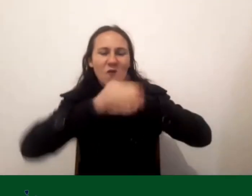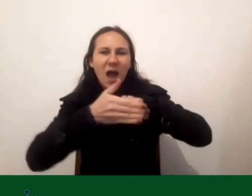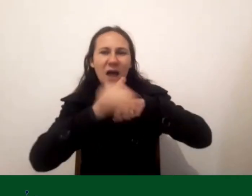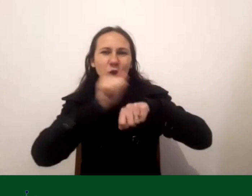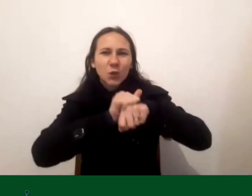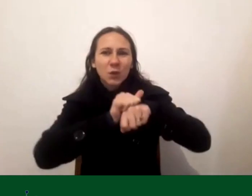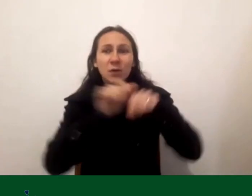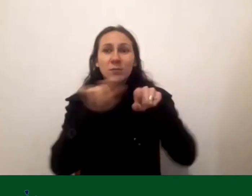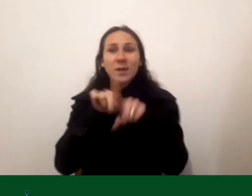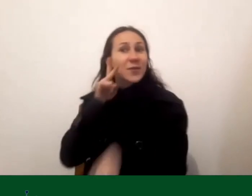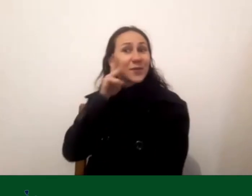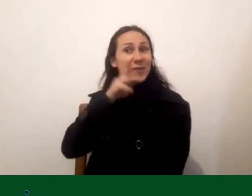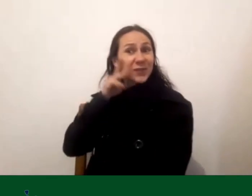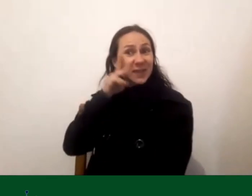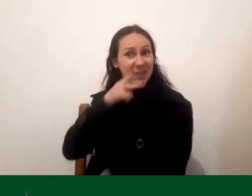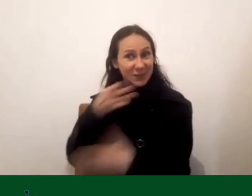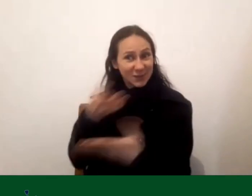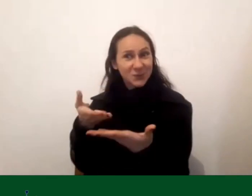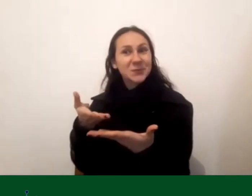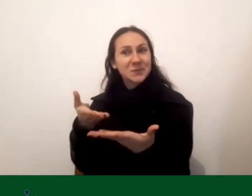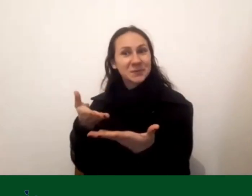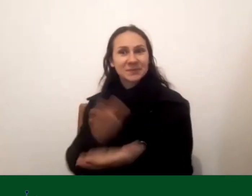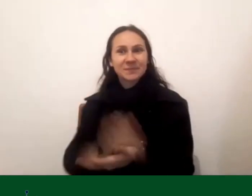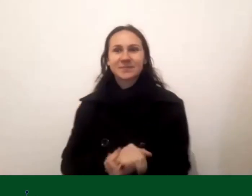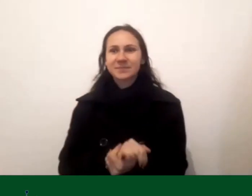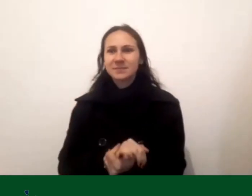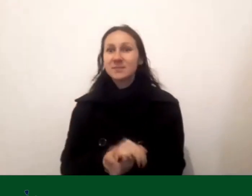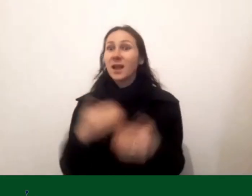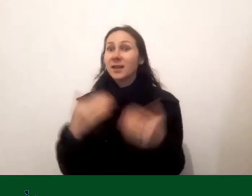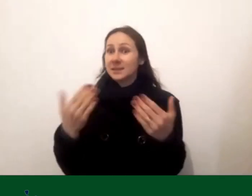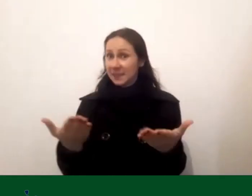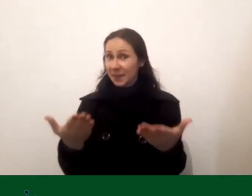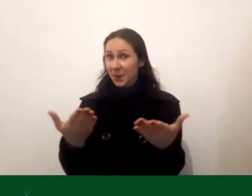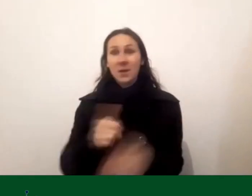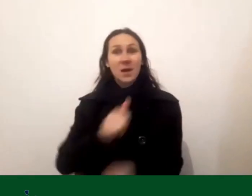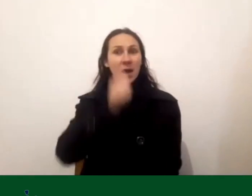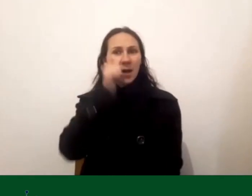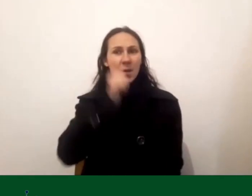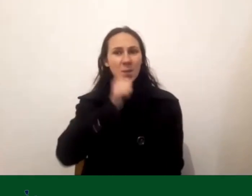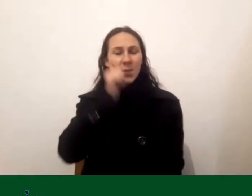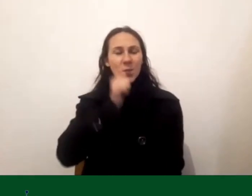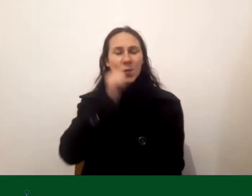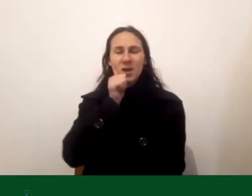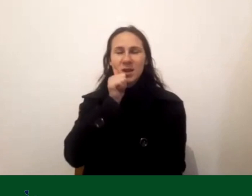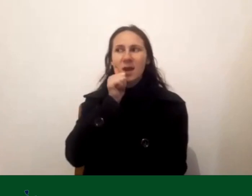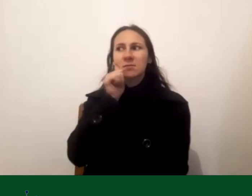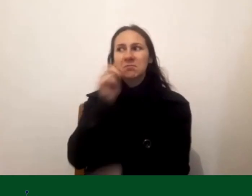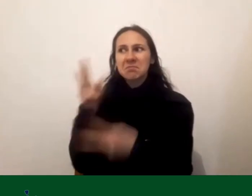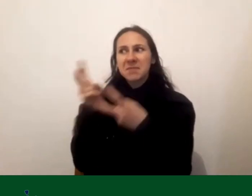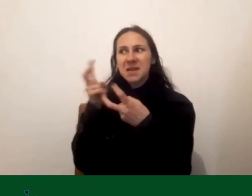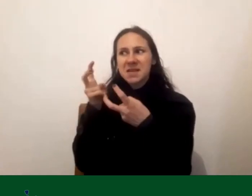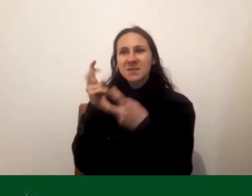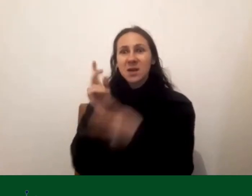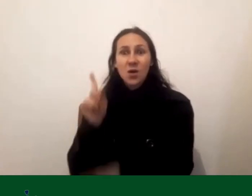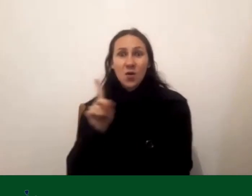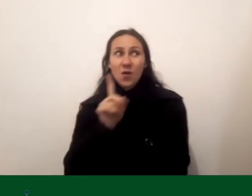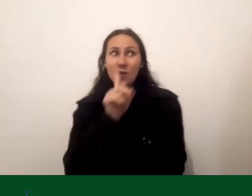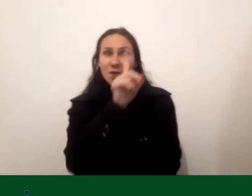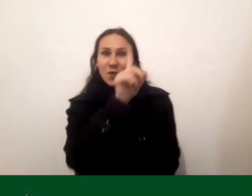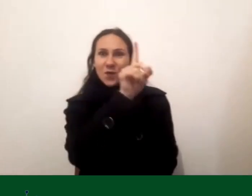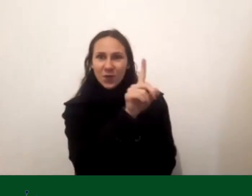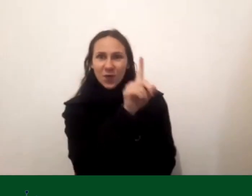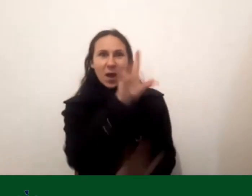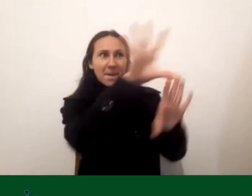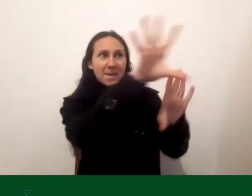vinho tinto. Então a mulher foi até a sua cristaleira e tirou de lá